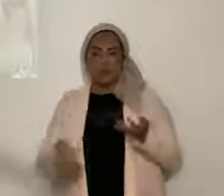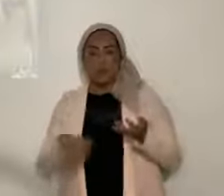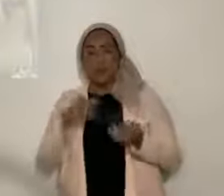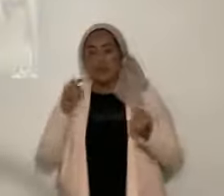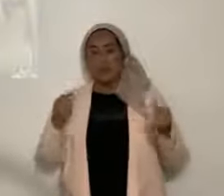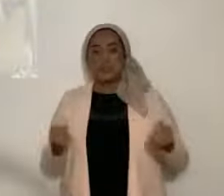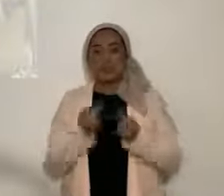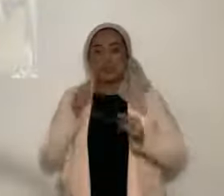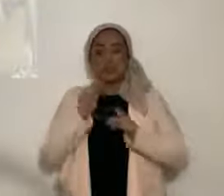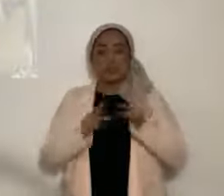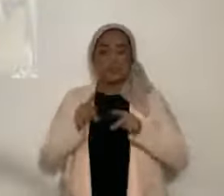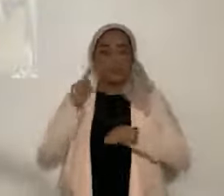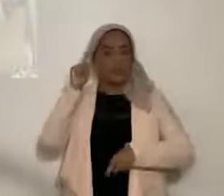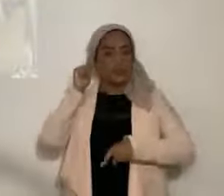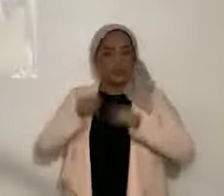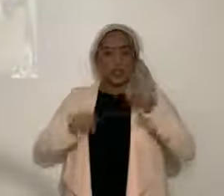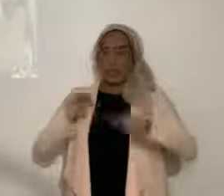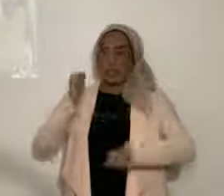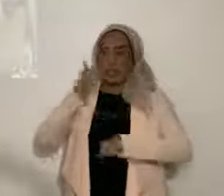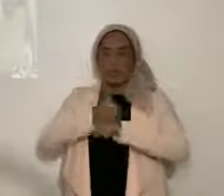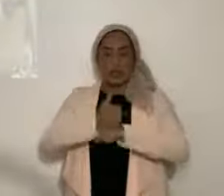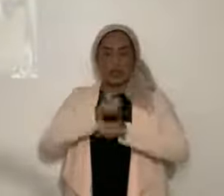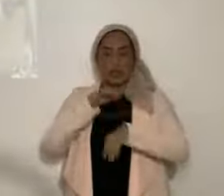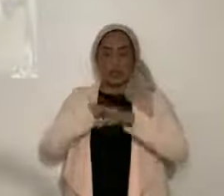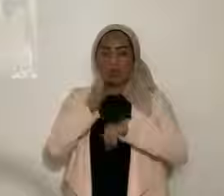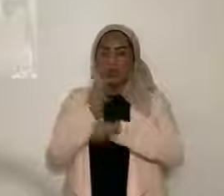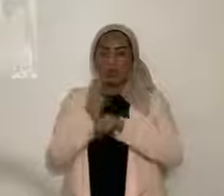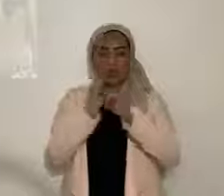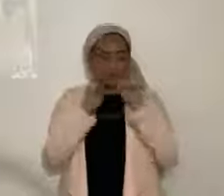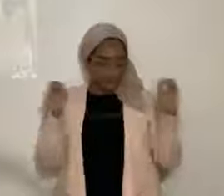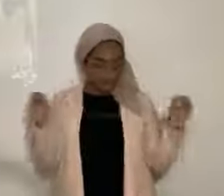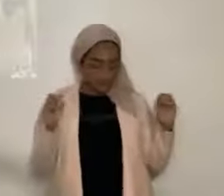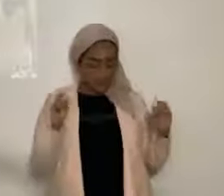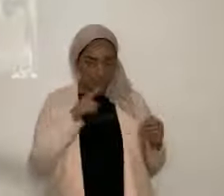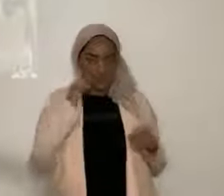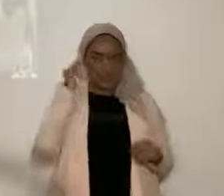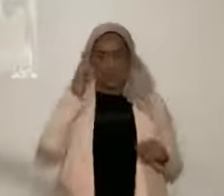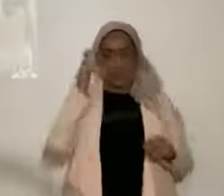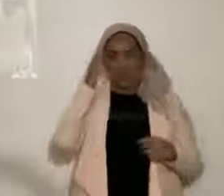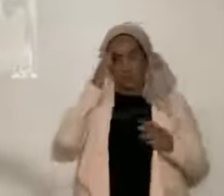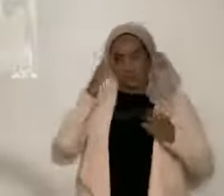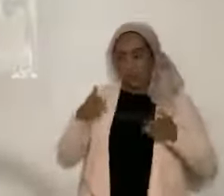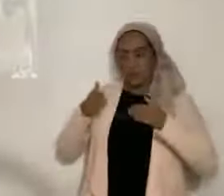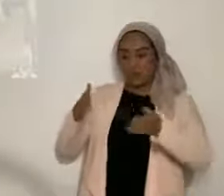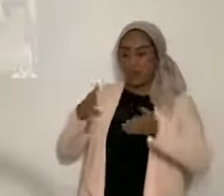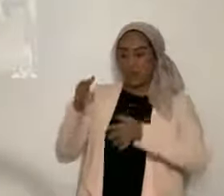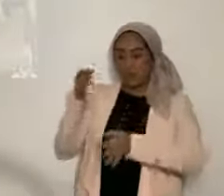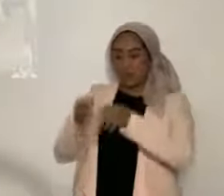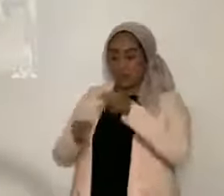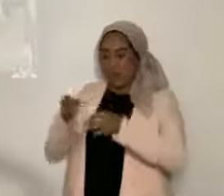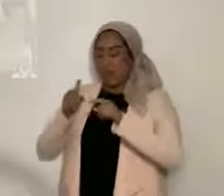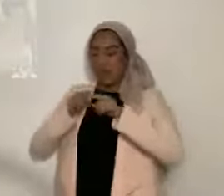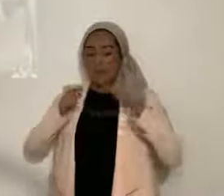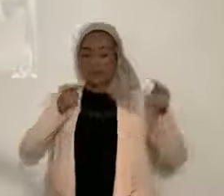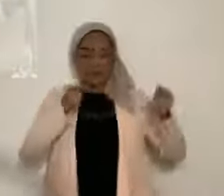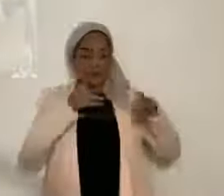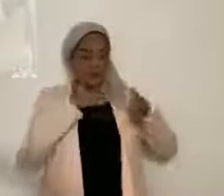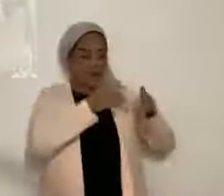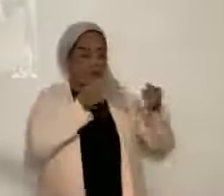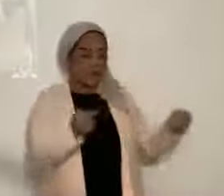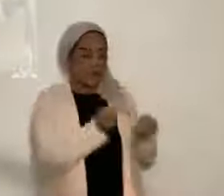juicio, ni los pecadores en la congregación, en la queila de los justos. Porque Yahweh conoce el camino de los justos, mas la senda de los